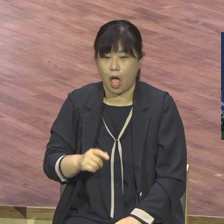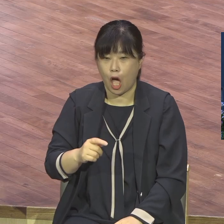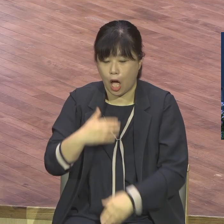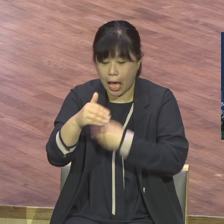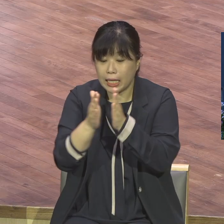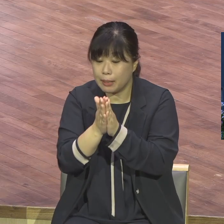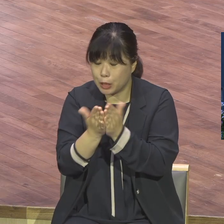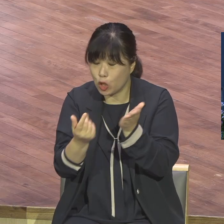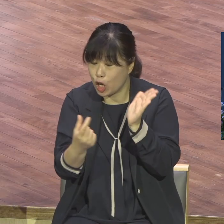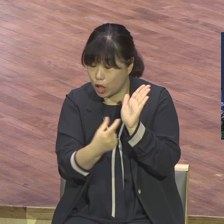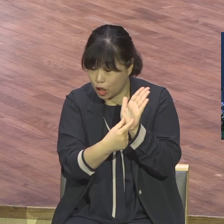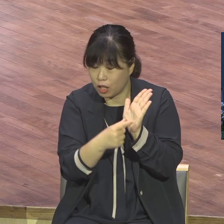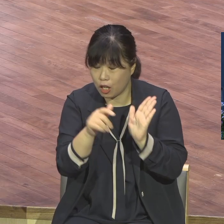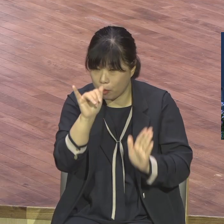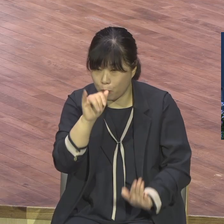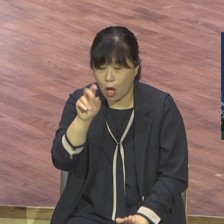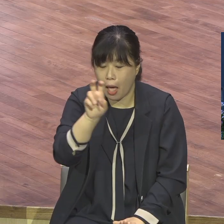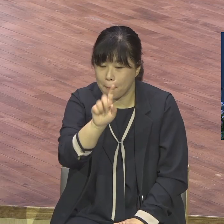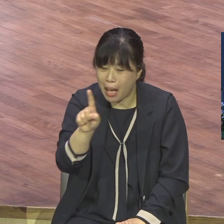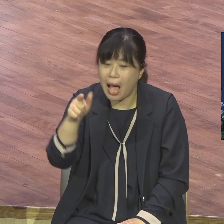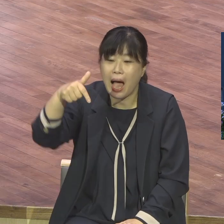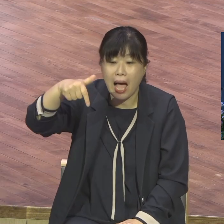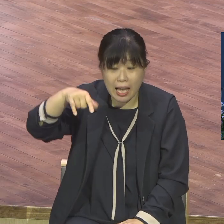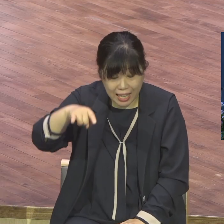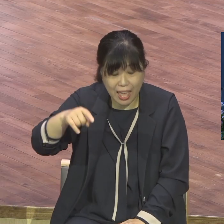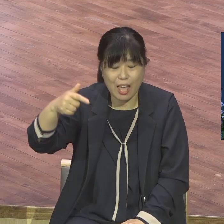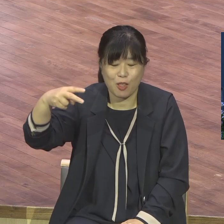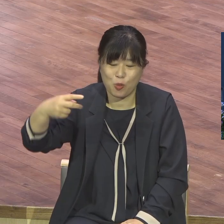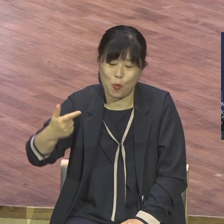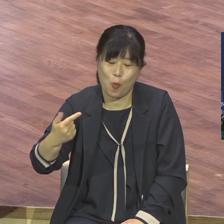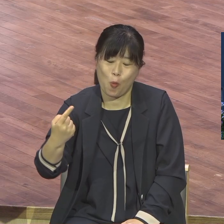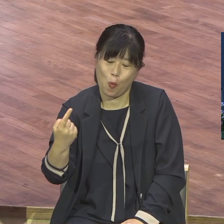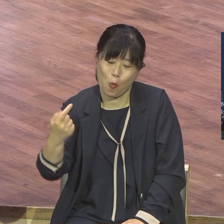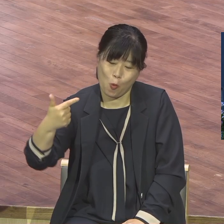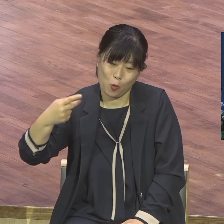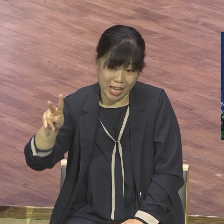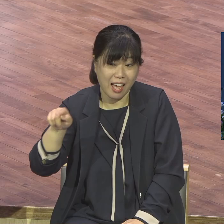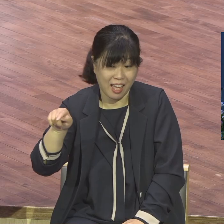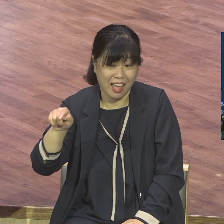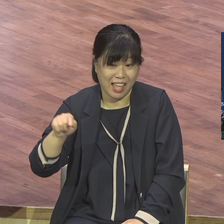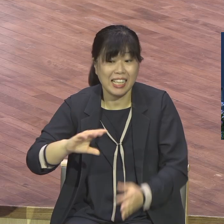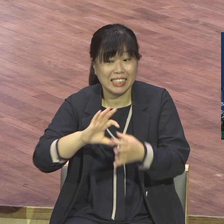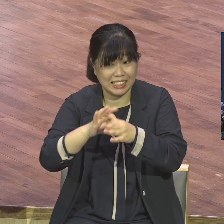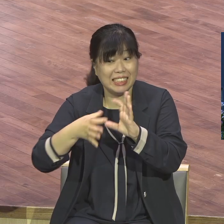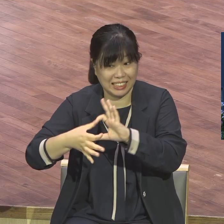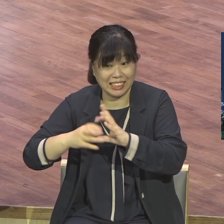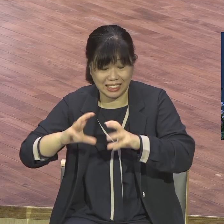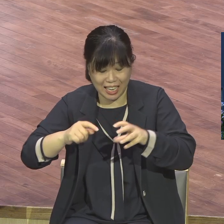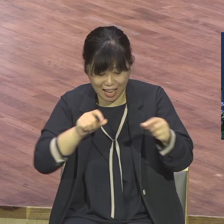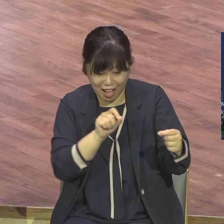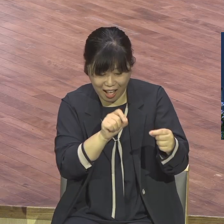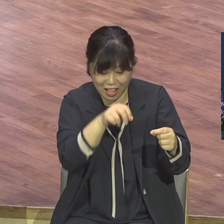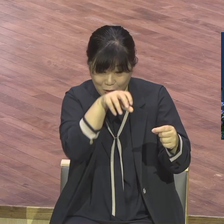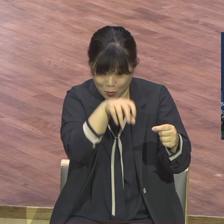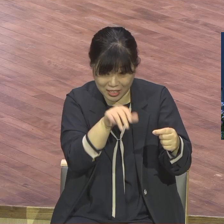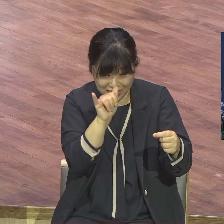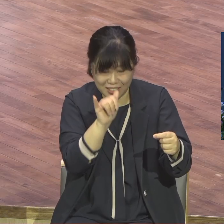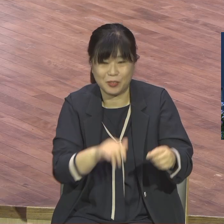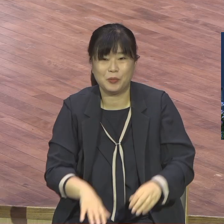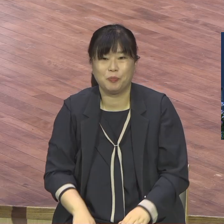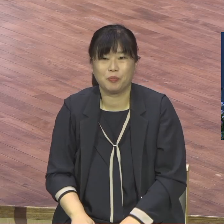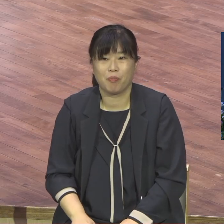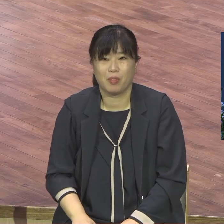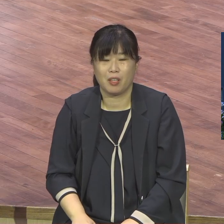위치에 그렇게 되어 있어요. 제가 소아시아 갔더니 이거 다 확인되었어요. 다음에 언제 시간 되면 여러분, 바울이 소아시아, 이